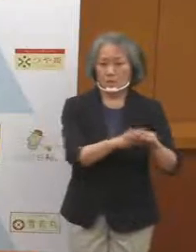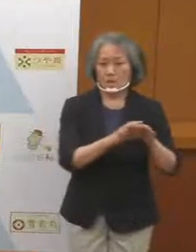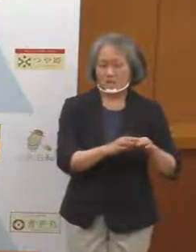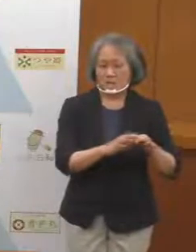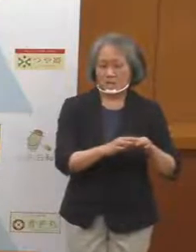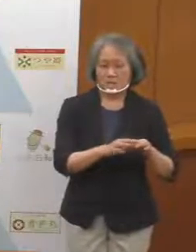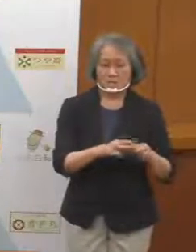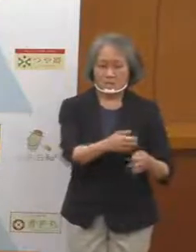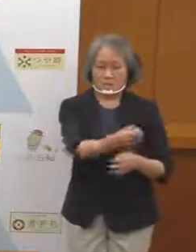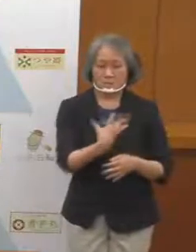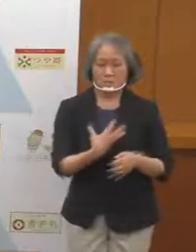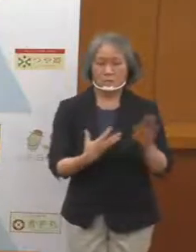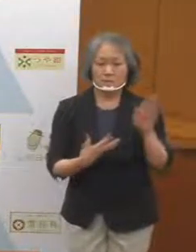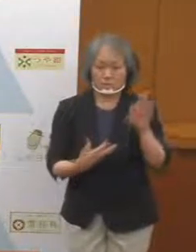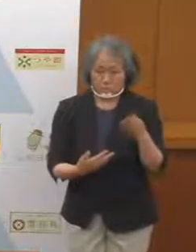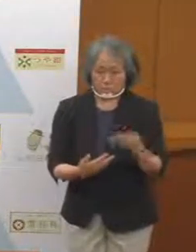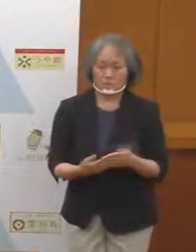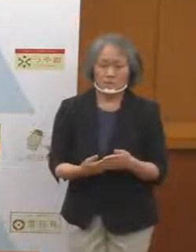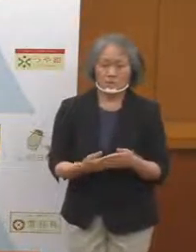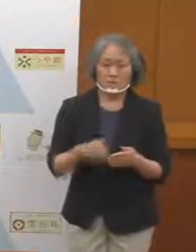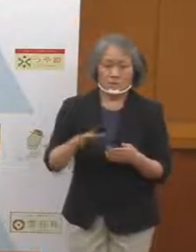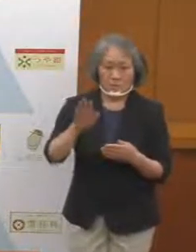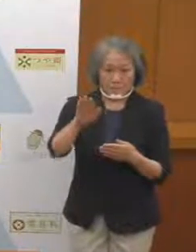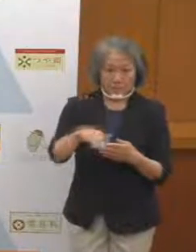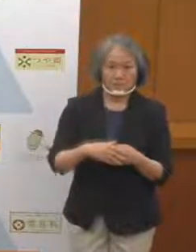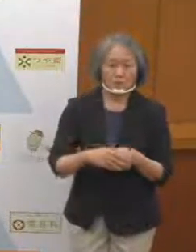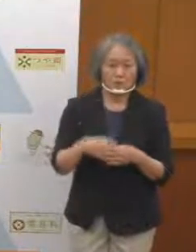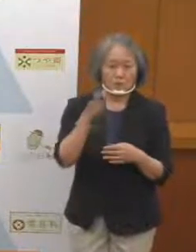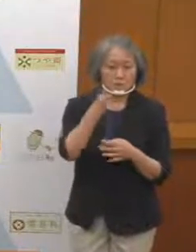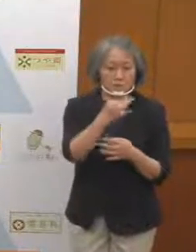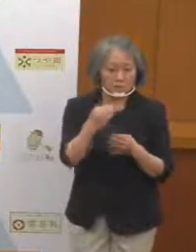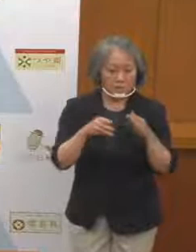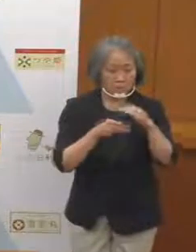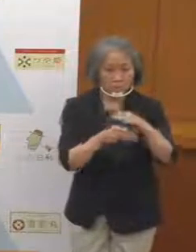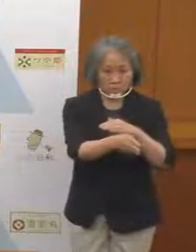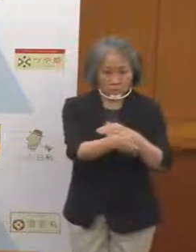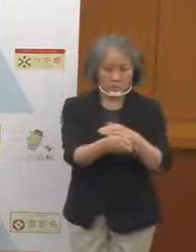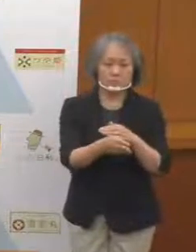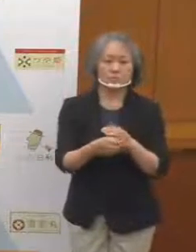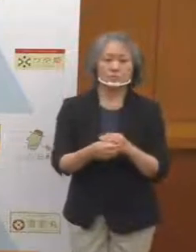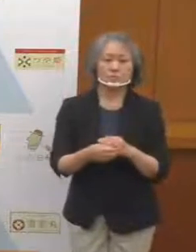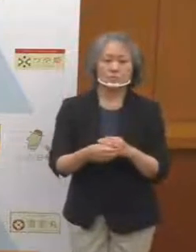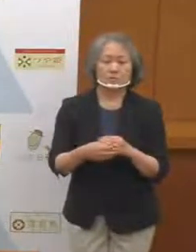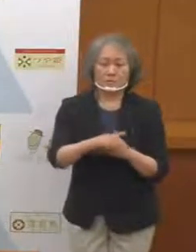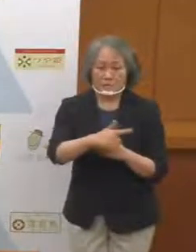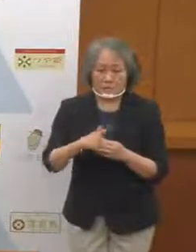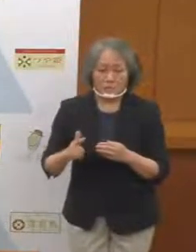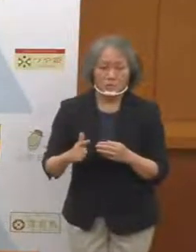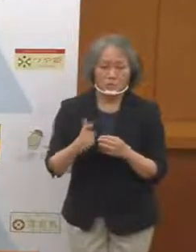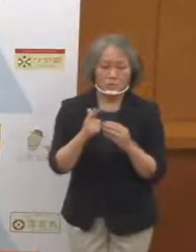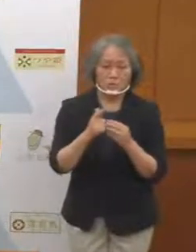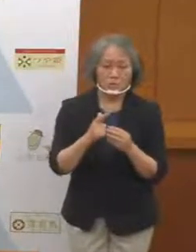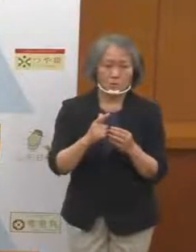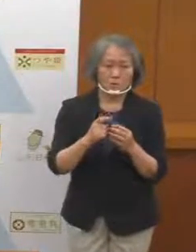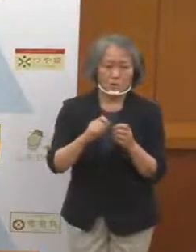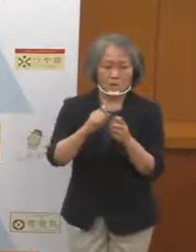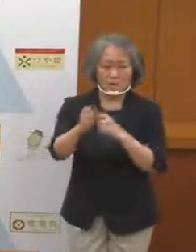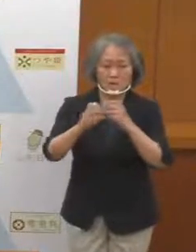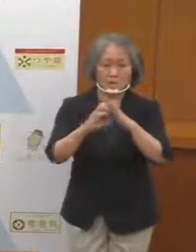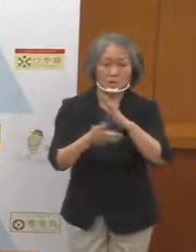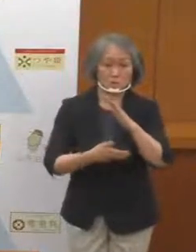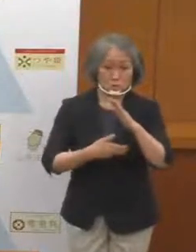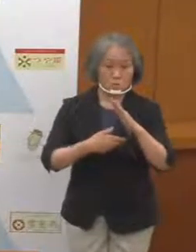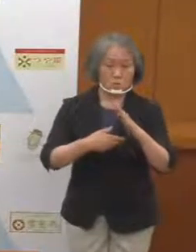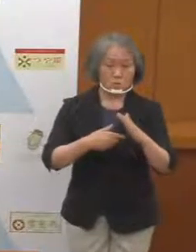これまでも米沢トンネル歌唱の早期事業化に向けて遠藤俊明先生と連携した取り組み